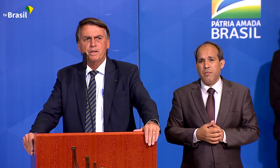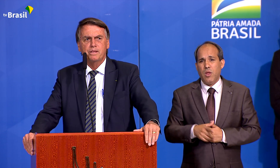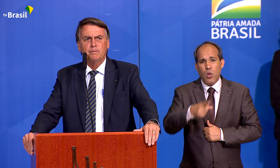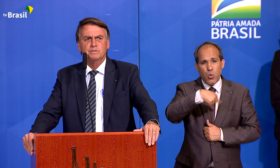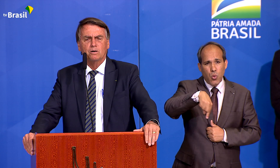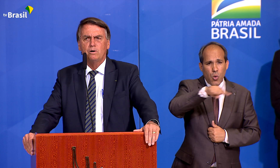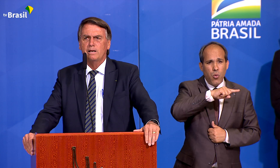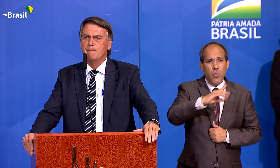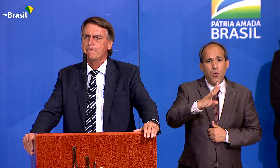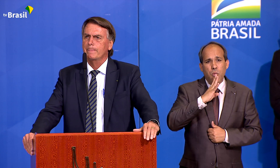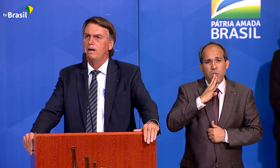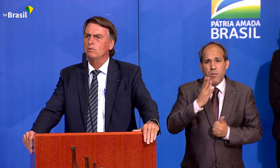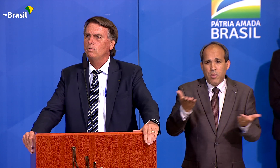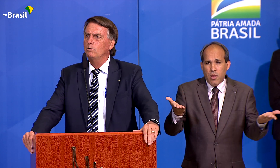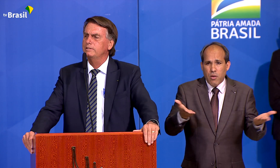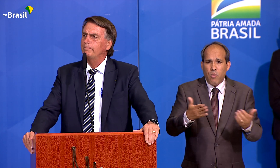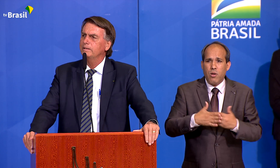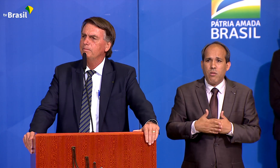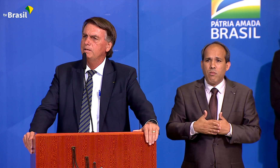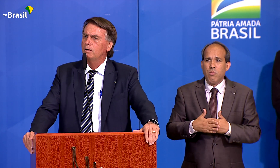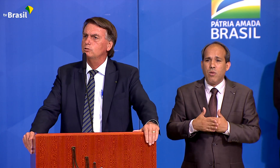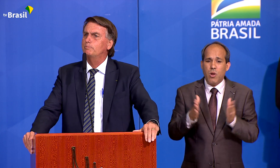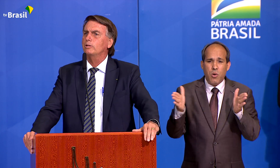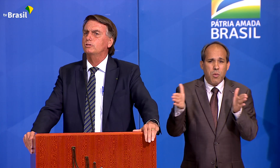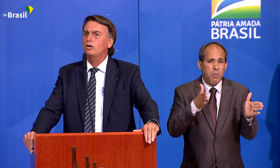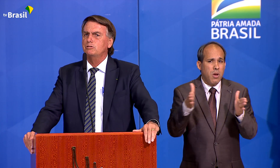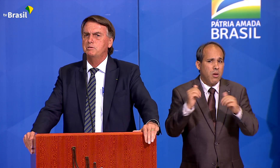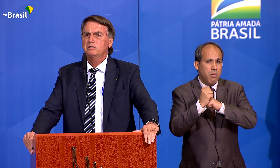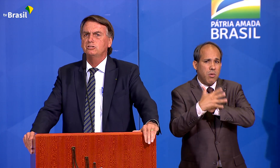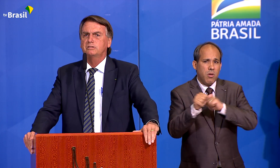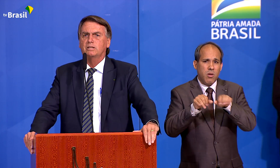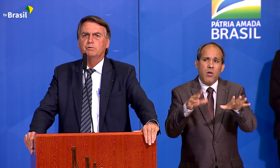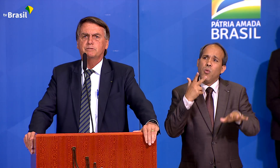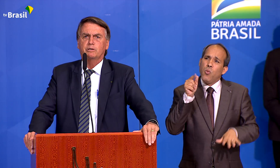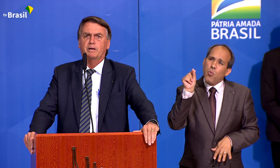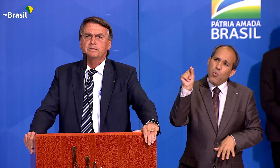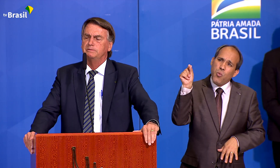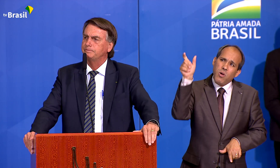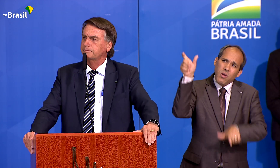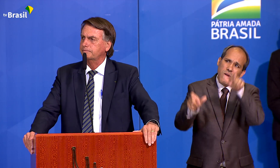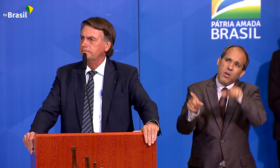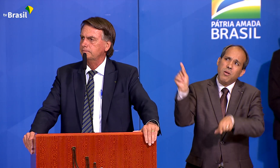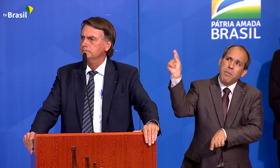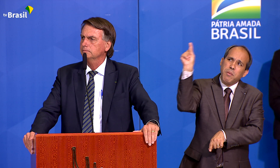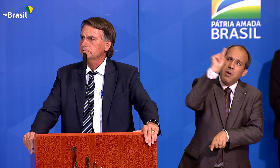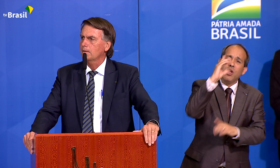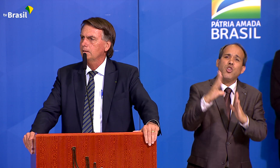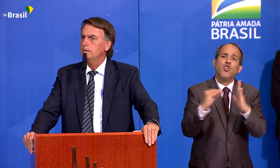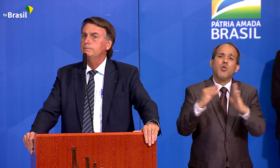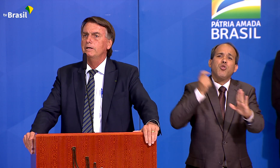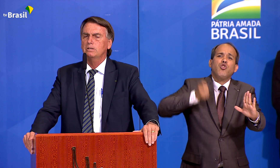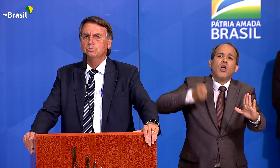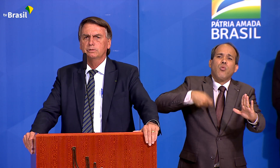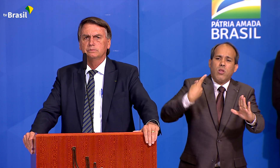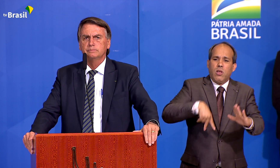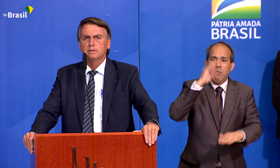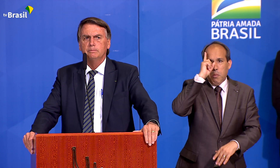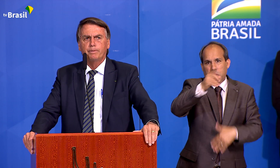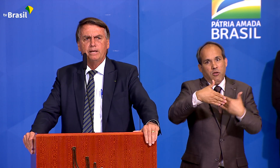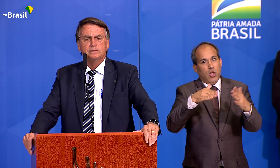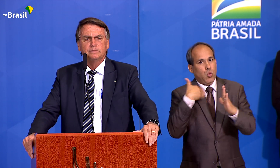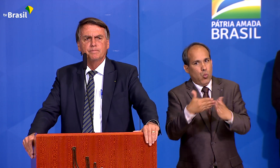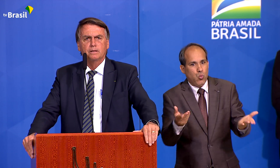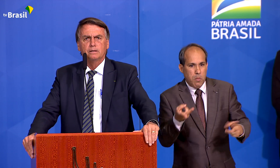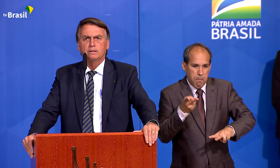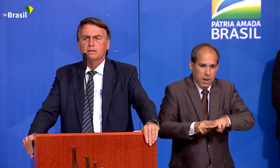nós conhecemos agora ao longo da academia os protótipos de ditadores pelo Brasil e fecha